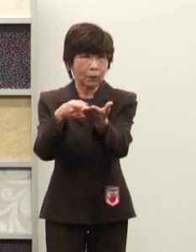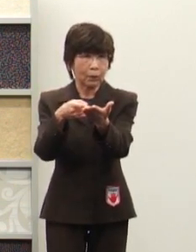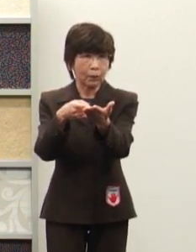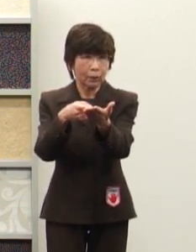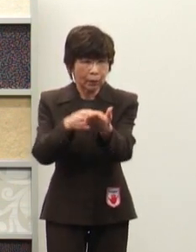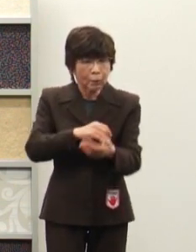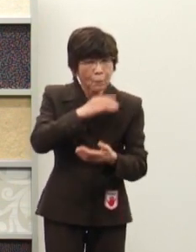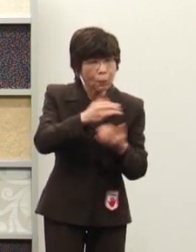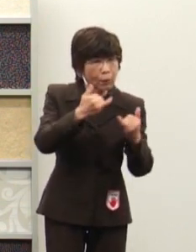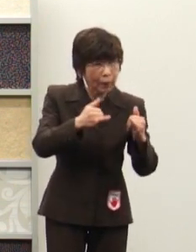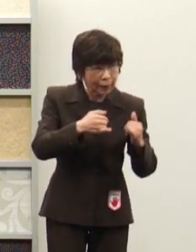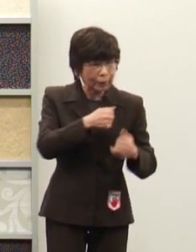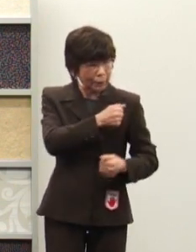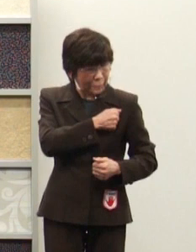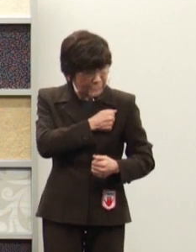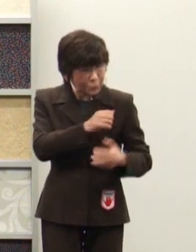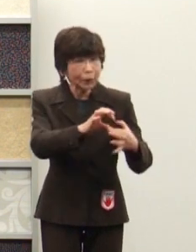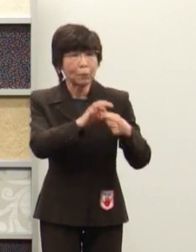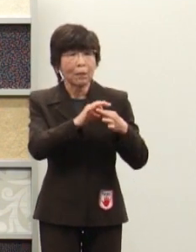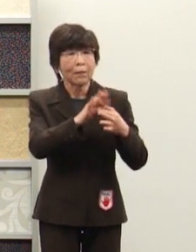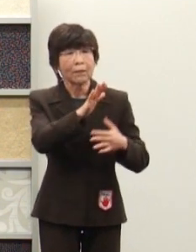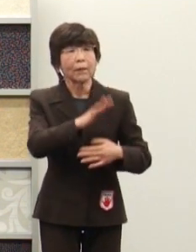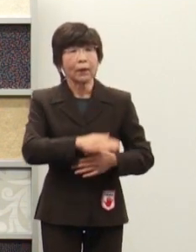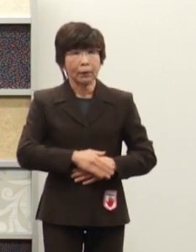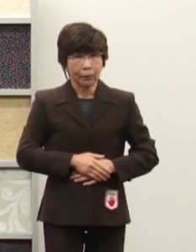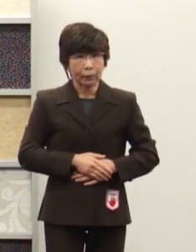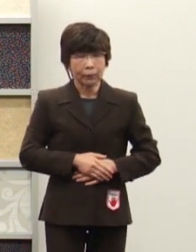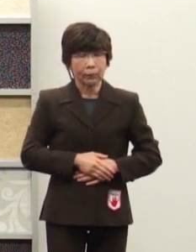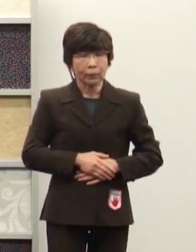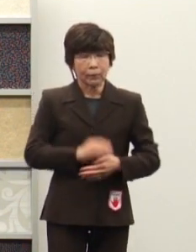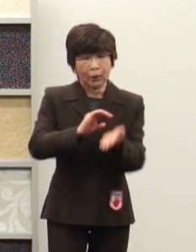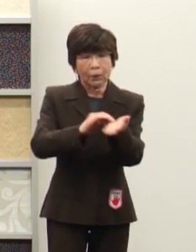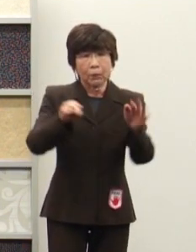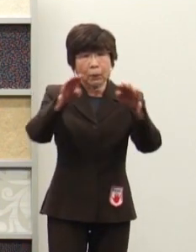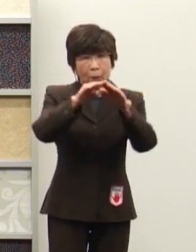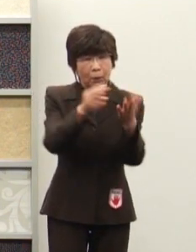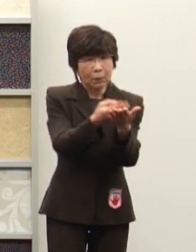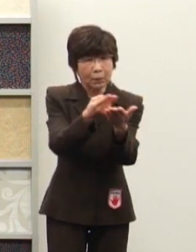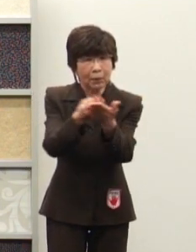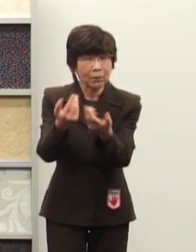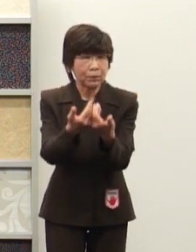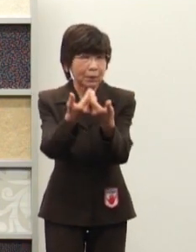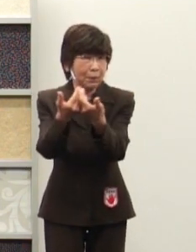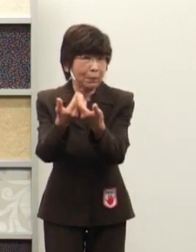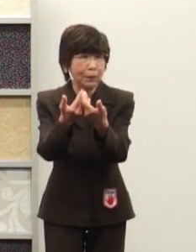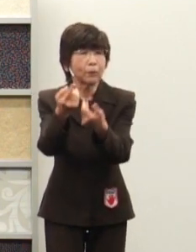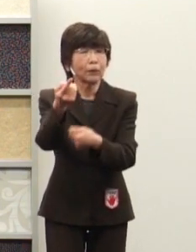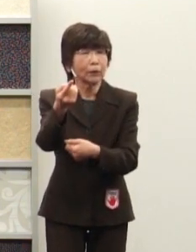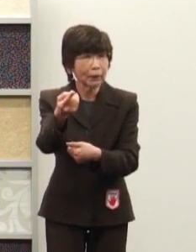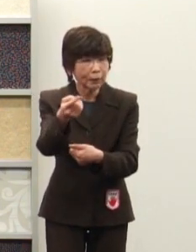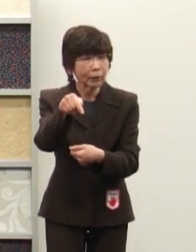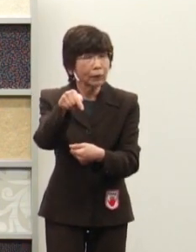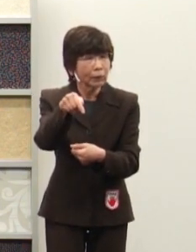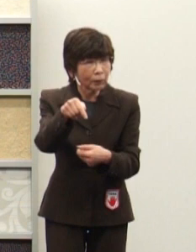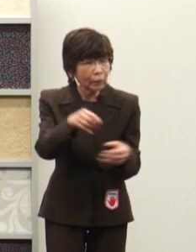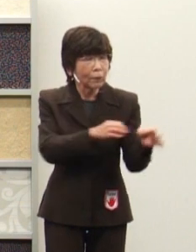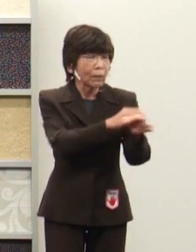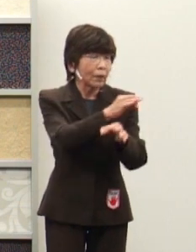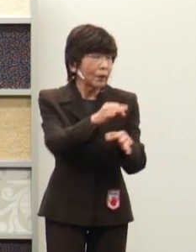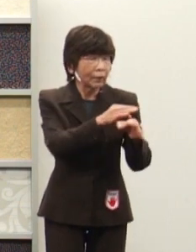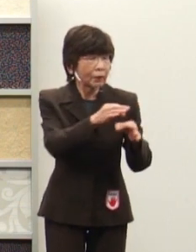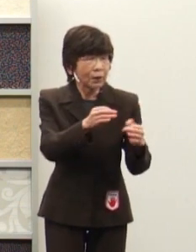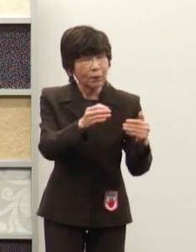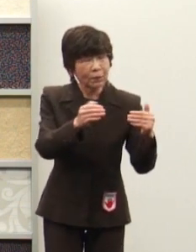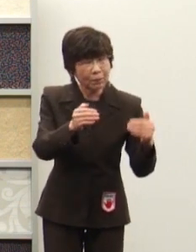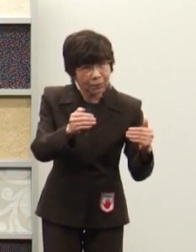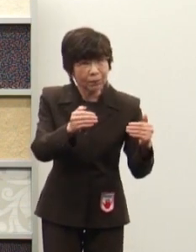康に対する重大な脅威にもなりますし、まあ、社会的に見てもその病床というものが圧迫されて、まあ、その間こう経済ストップ、まあ、ブレー